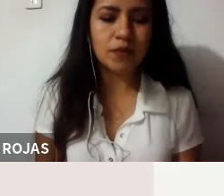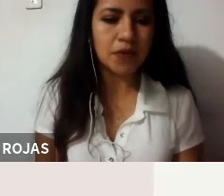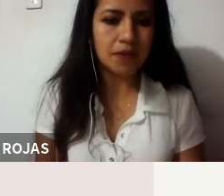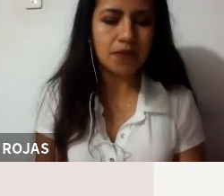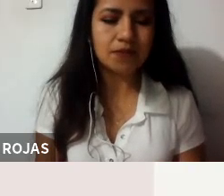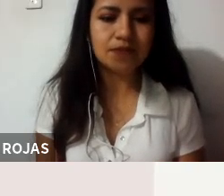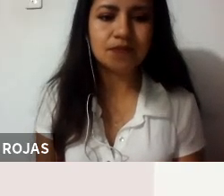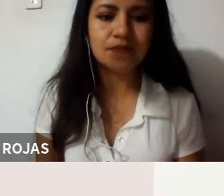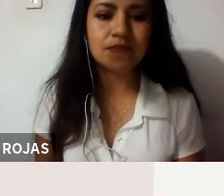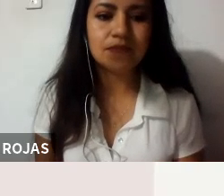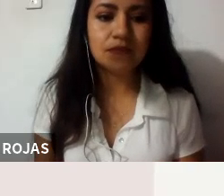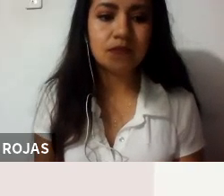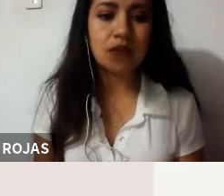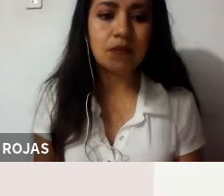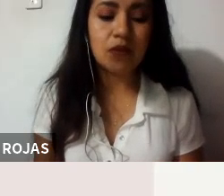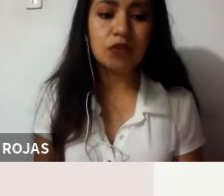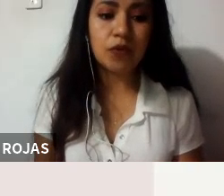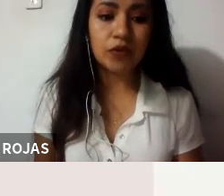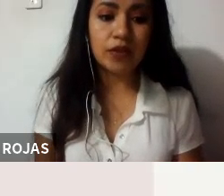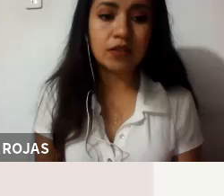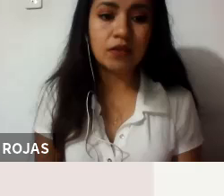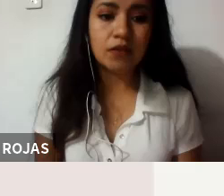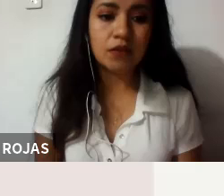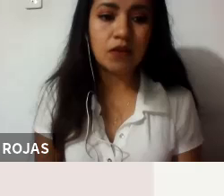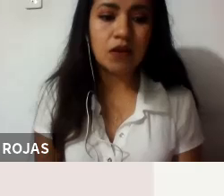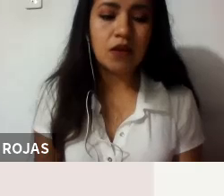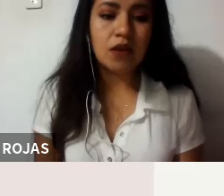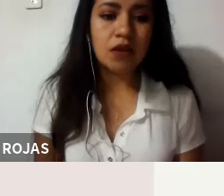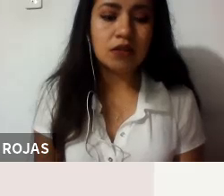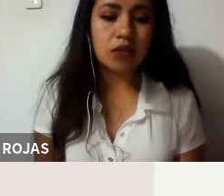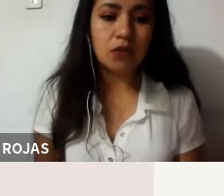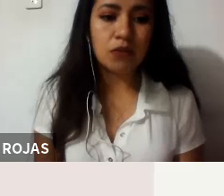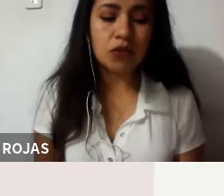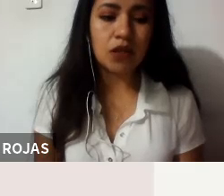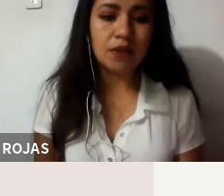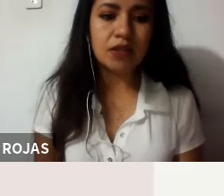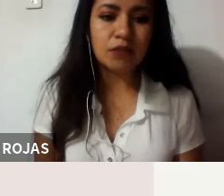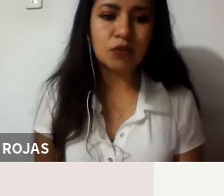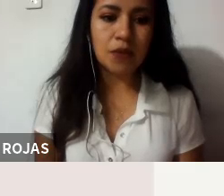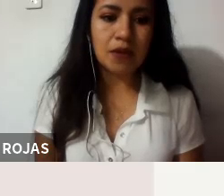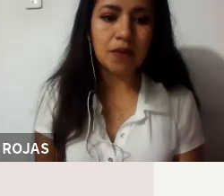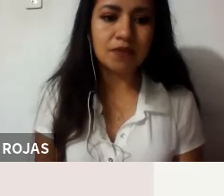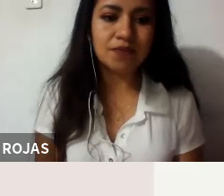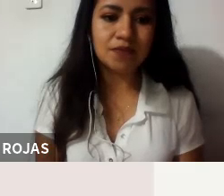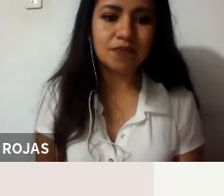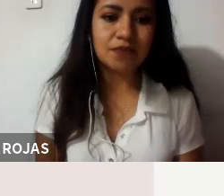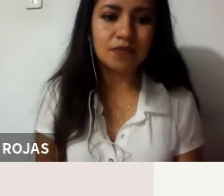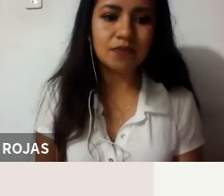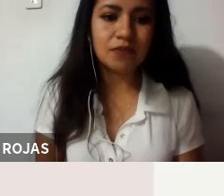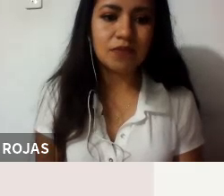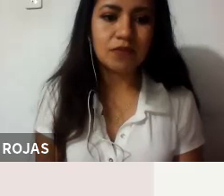No hay problema. Pero es importante, si no movemos la cabeza, decimos problema.